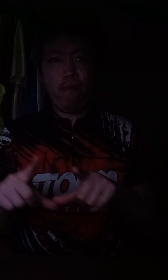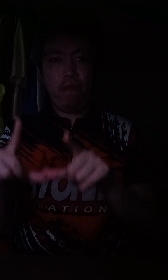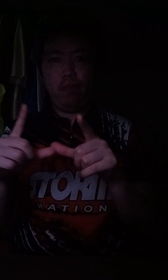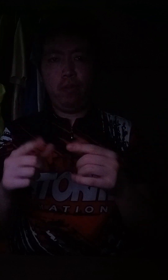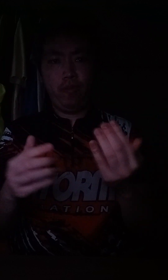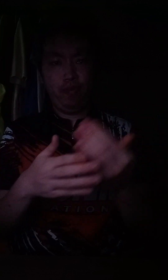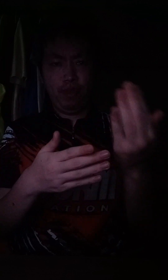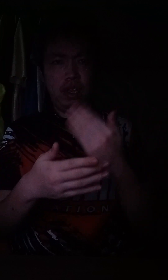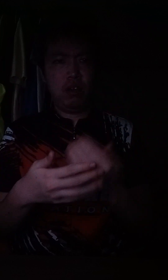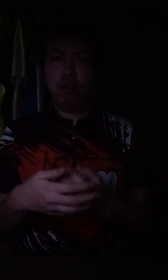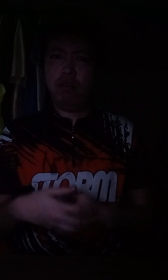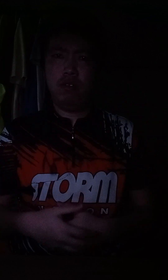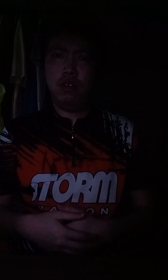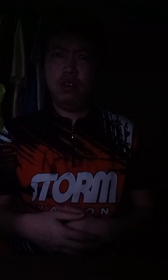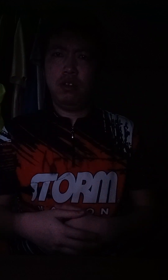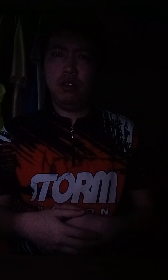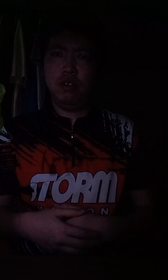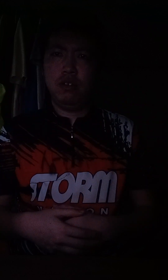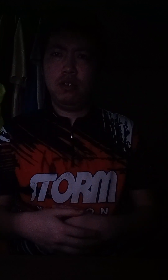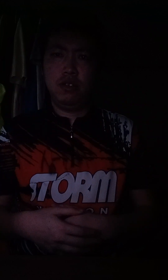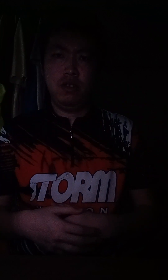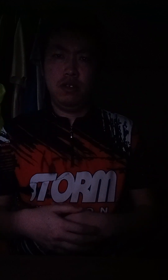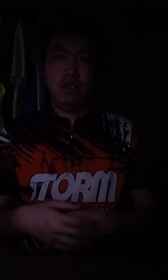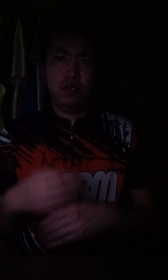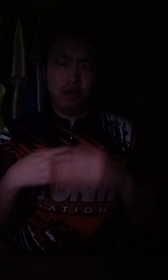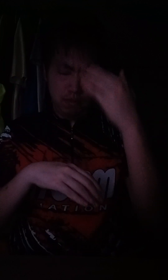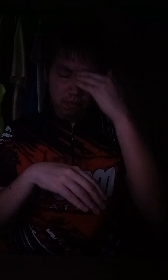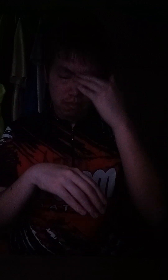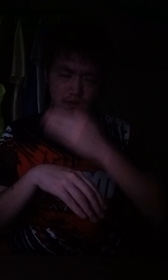참석을 못 한다는 거. 그때가 제일 미안하죠.